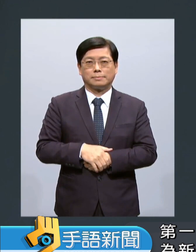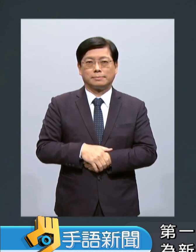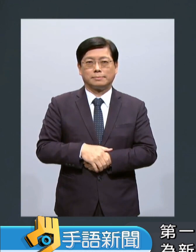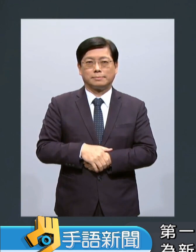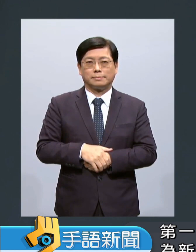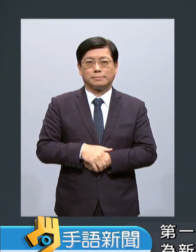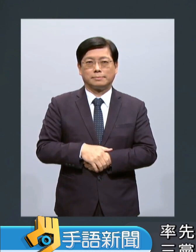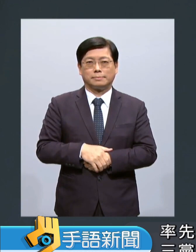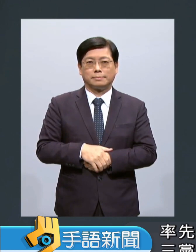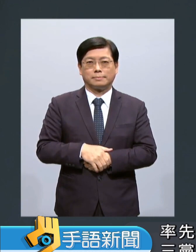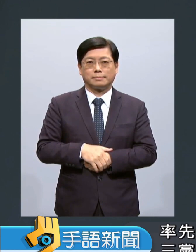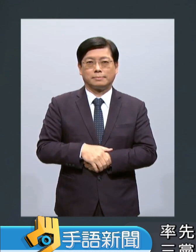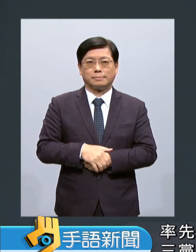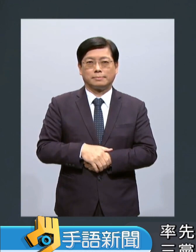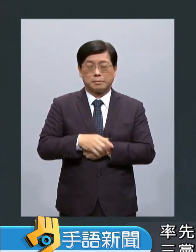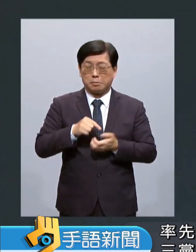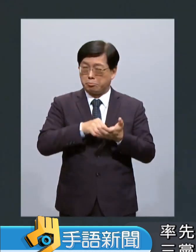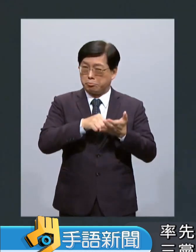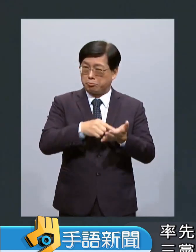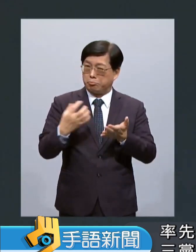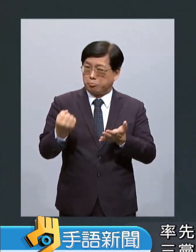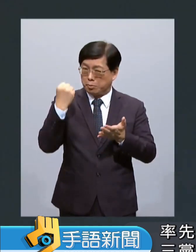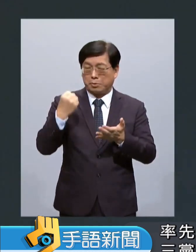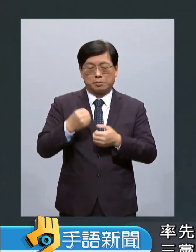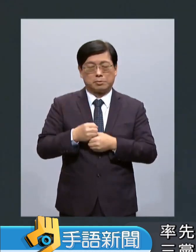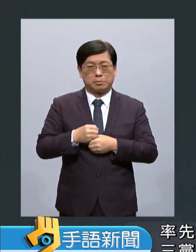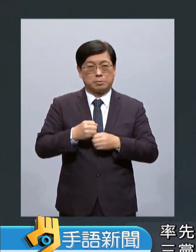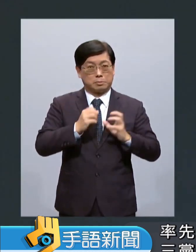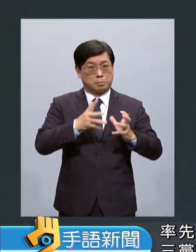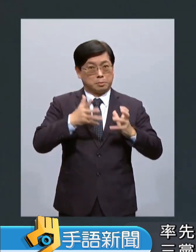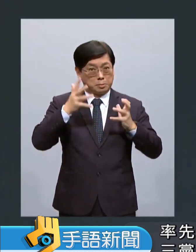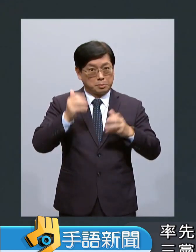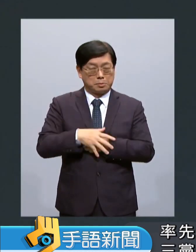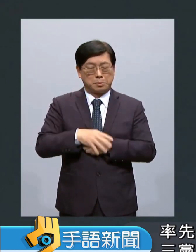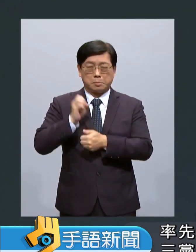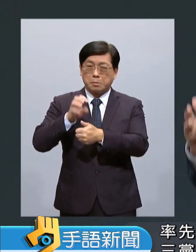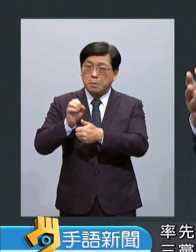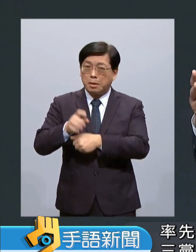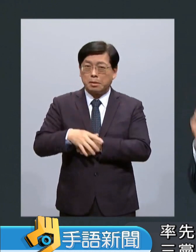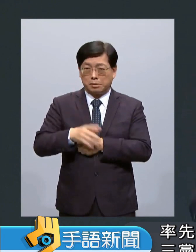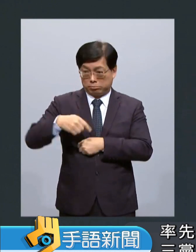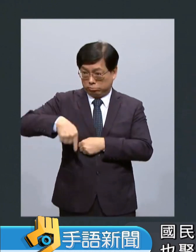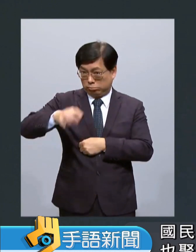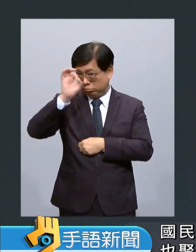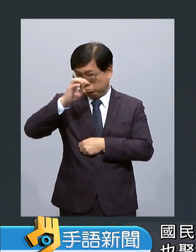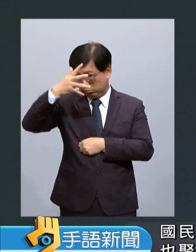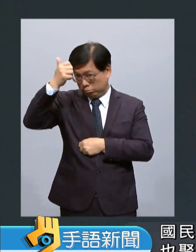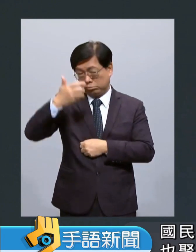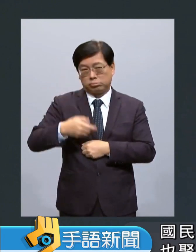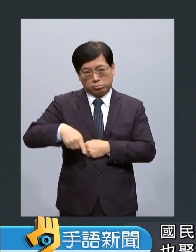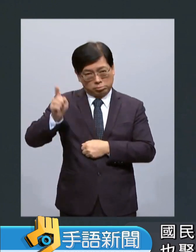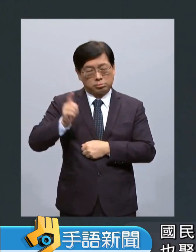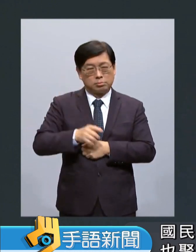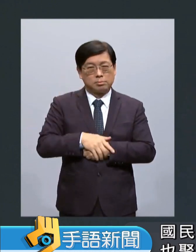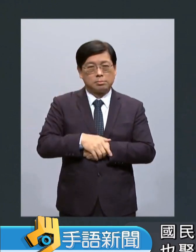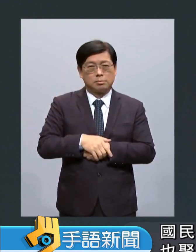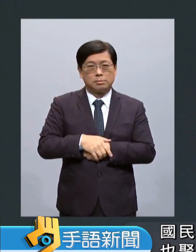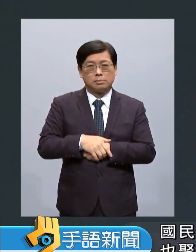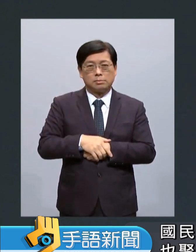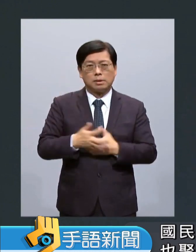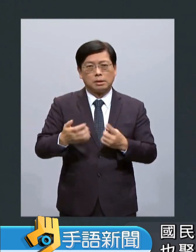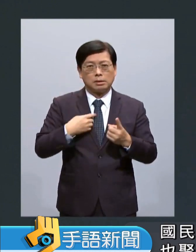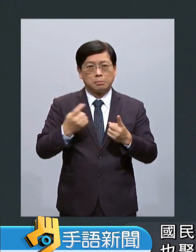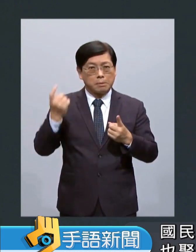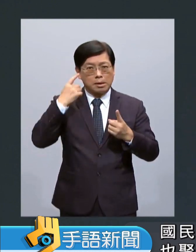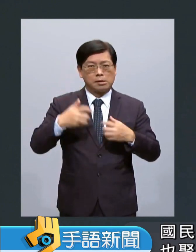身亡率先默哀10秒钟，三党候选人都对此表达哀悼。国民党侯友宜提出防治校园暴